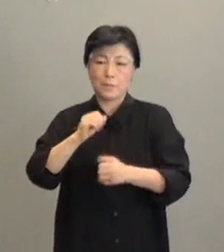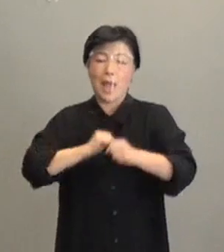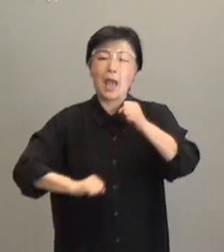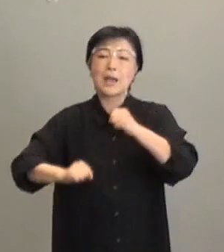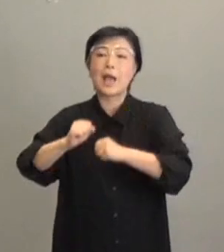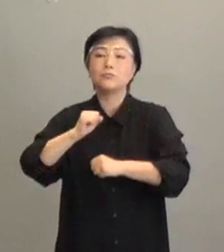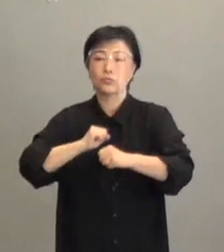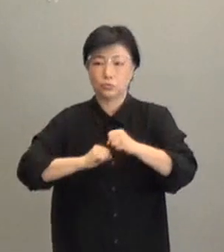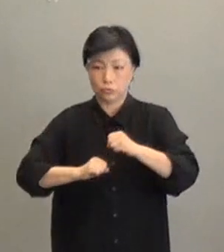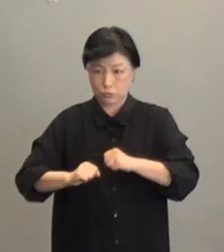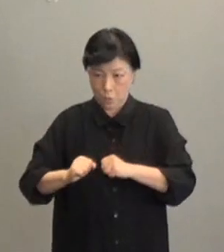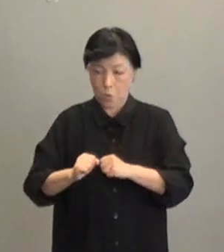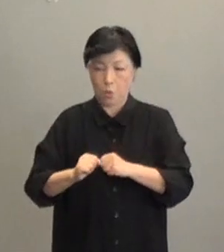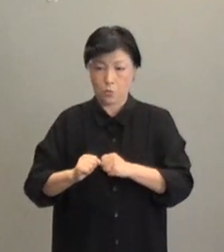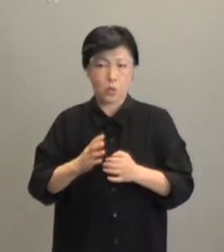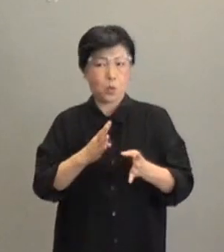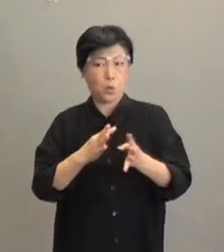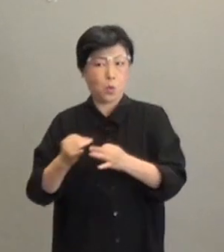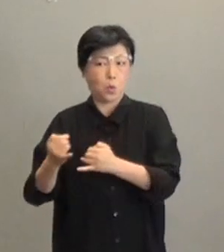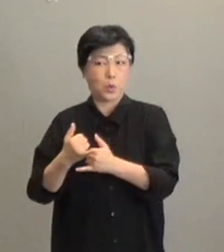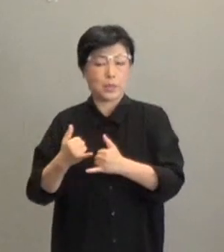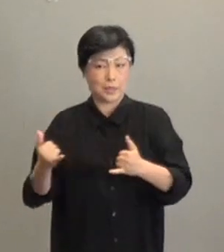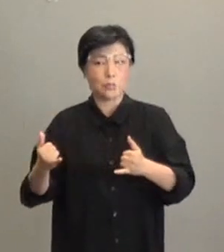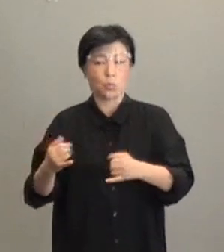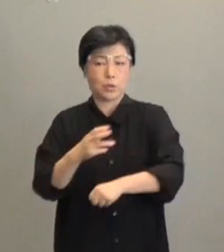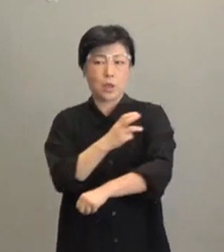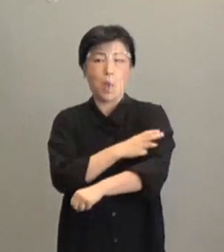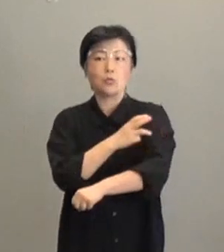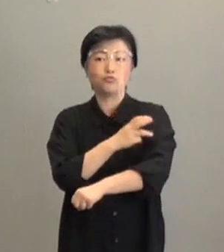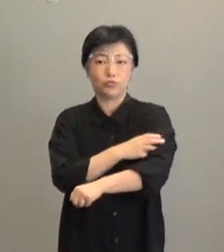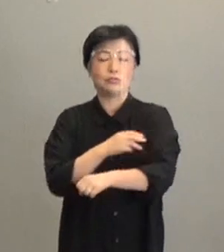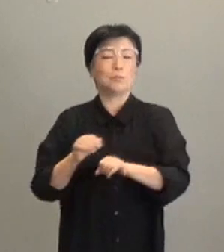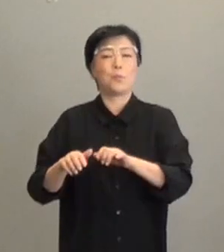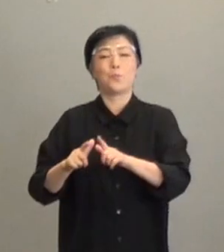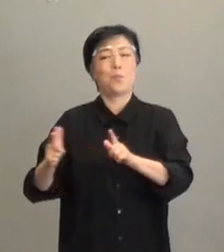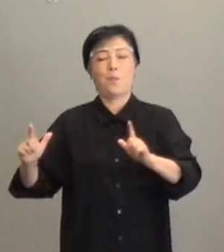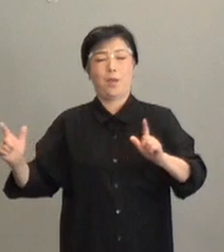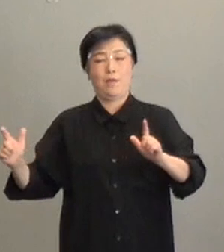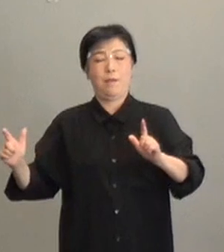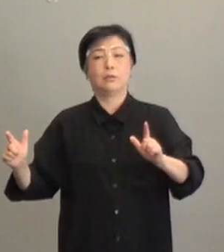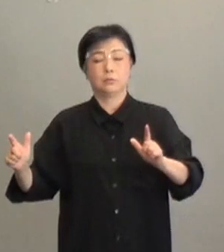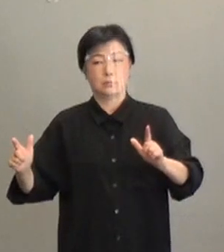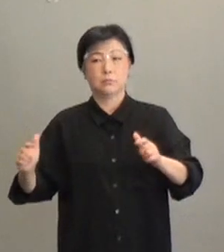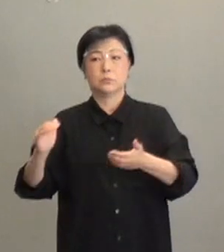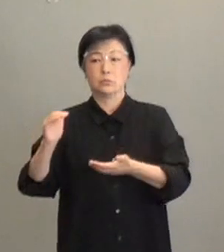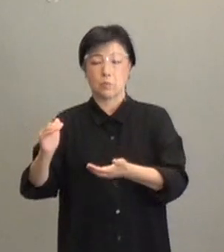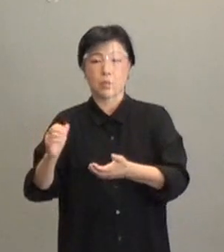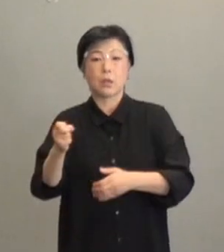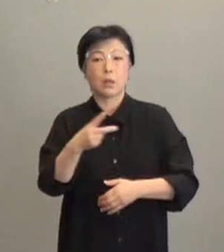動される方々に、接種が広がってきているということ、 それから